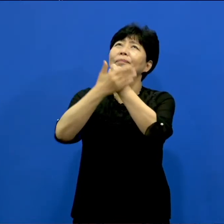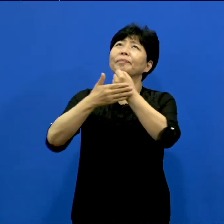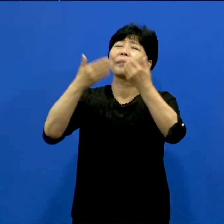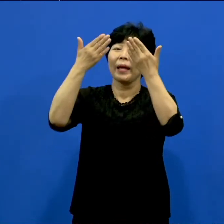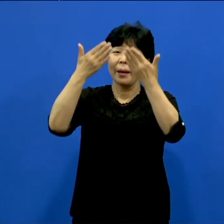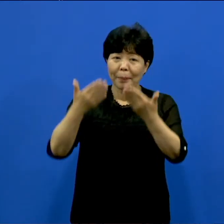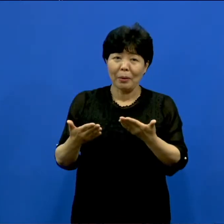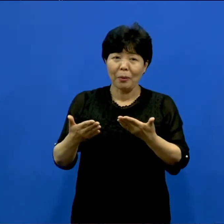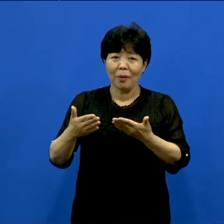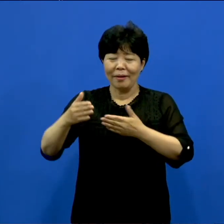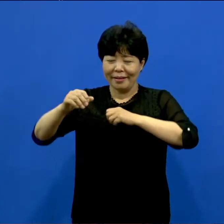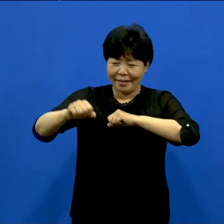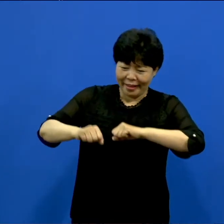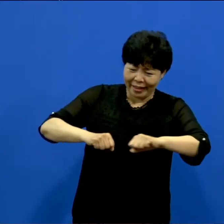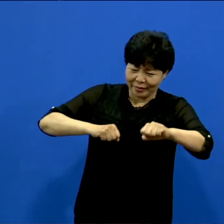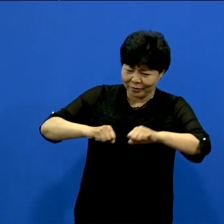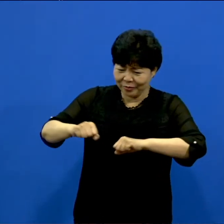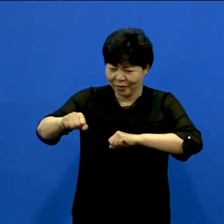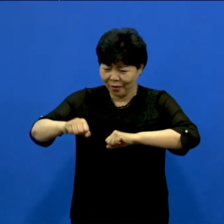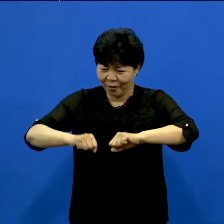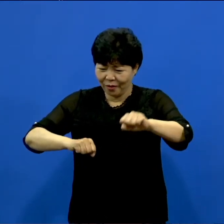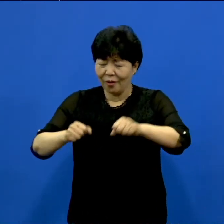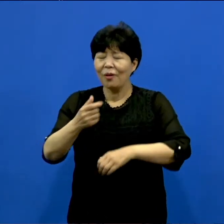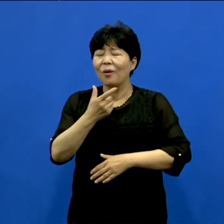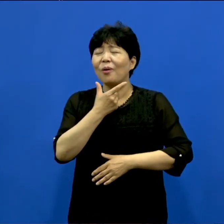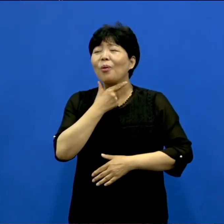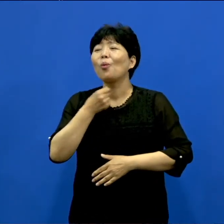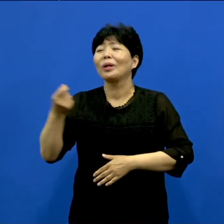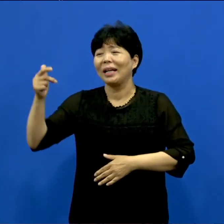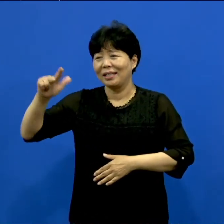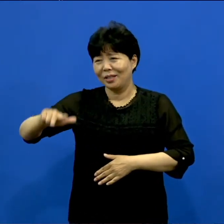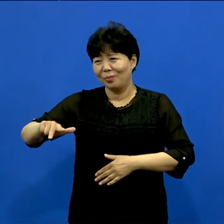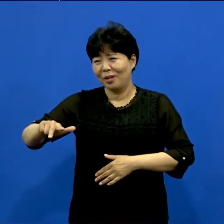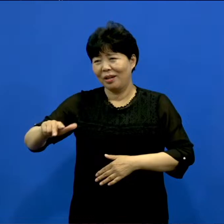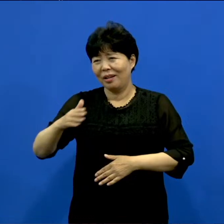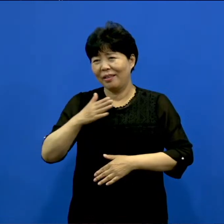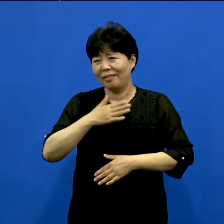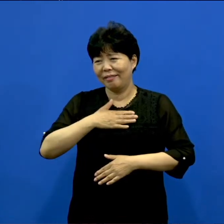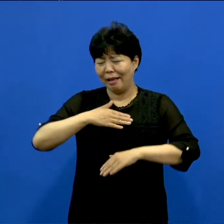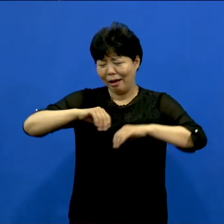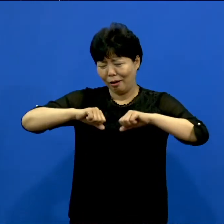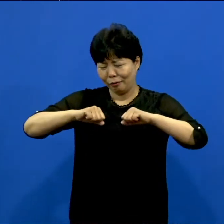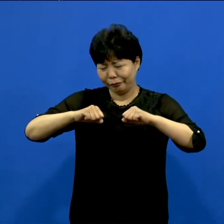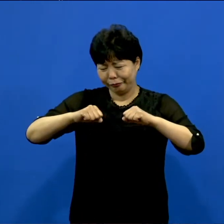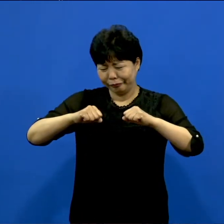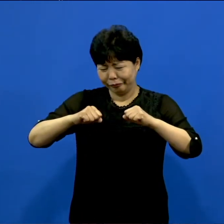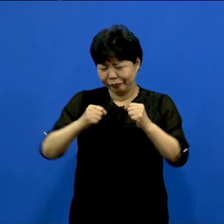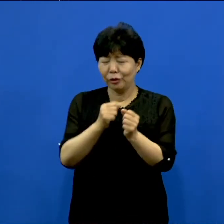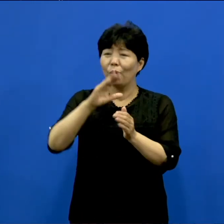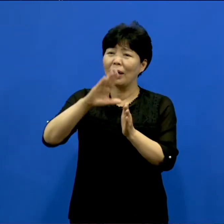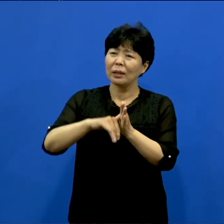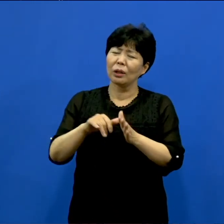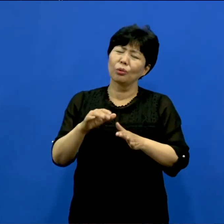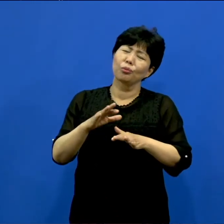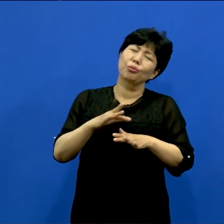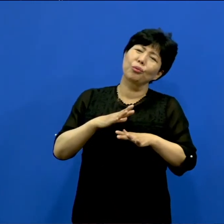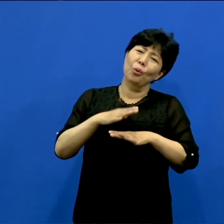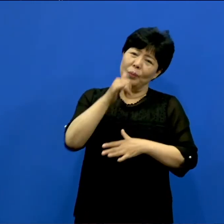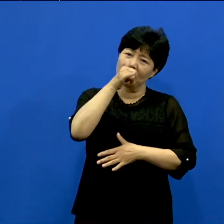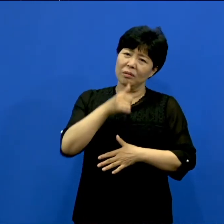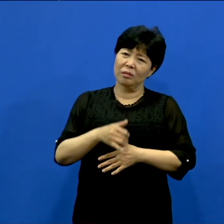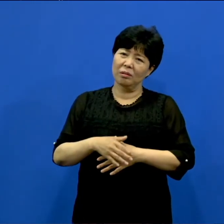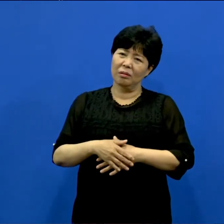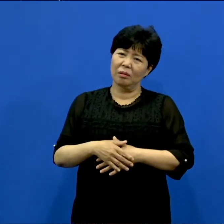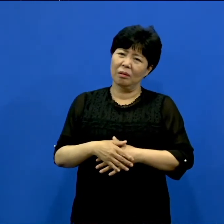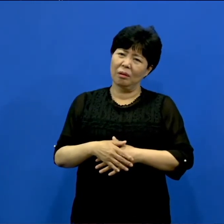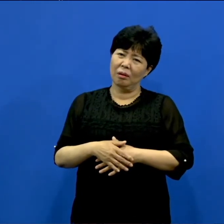현실에 가면 그 현실에서 내가 순종해 가는 과정 속에 두려움이 오는 거예요. 이거 안 되면 어떡하지?